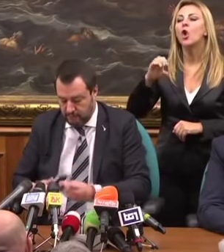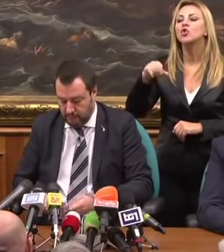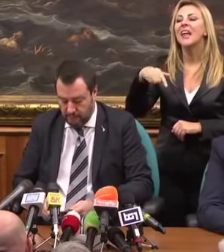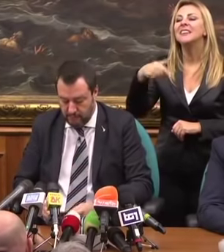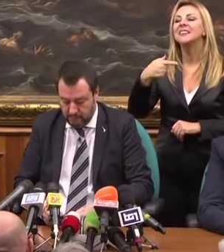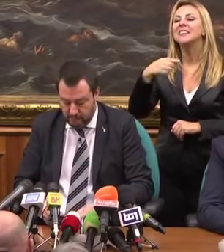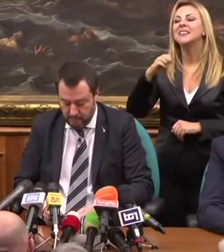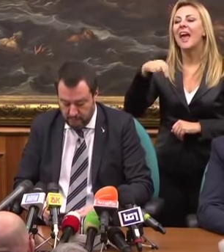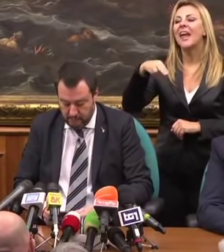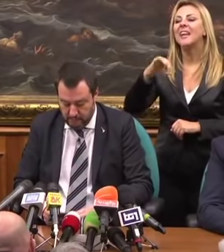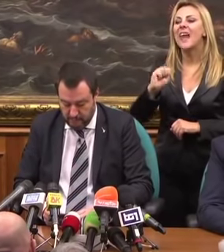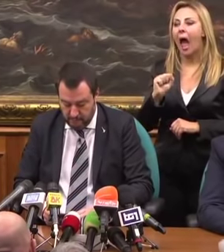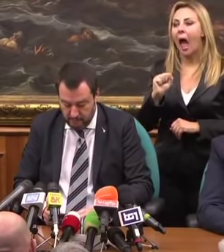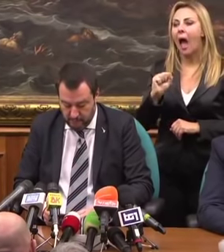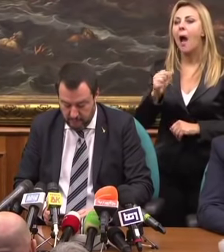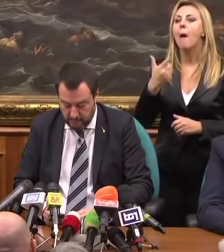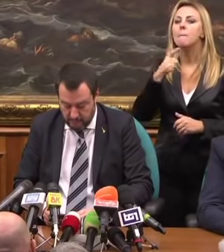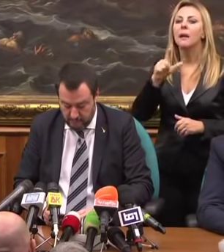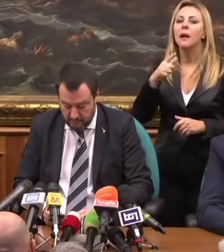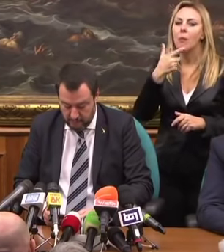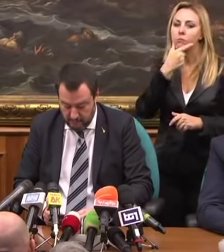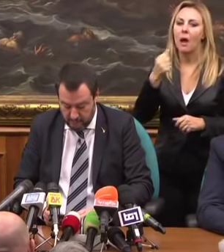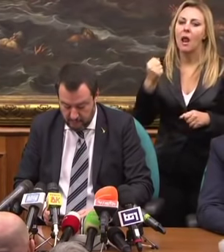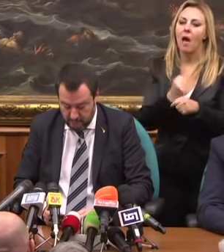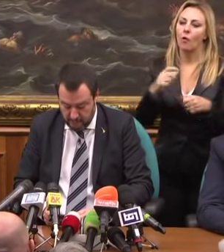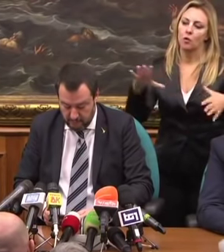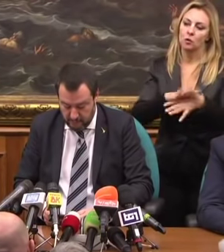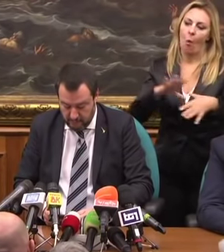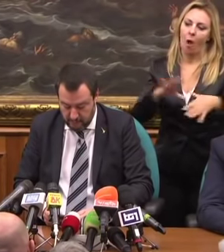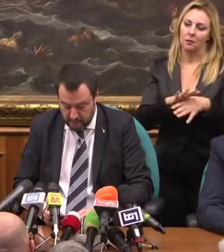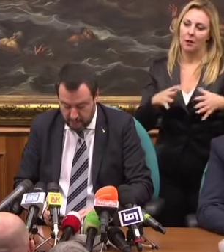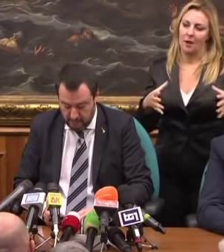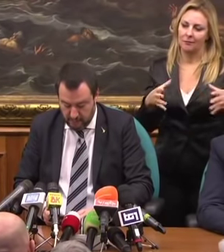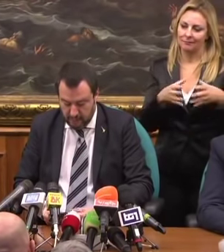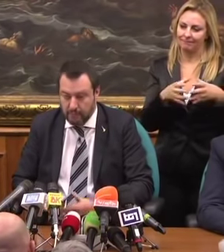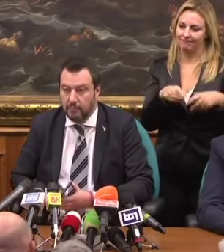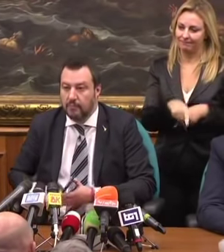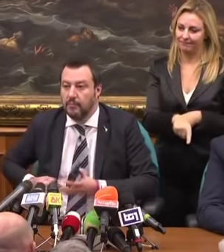fatto un bel lavoro di squadra. E vorrei soffermarmi su quello che è